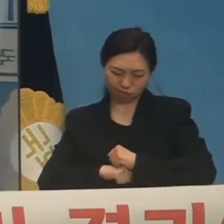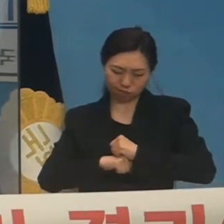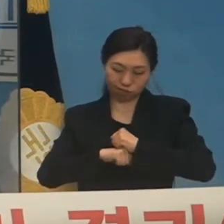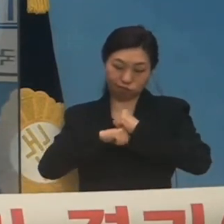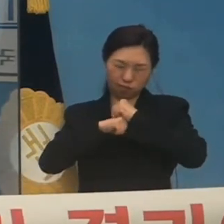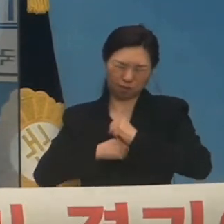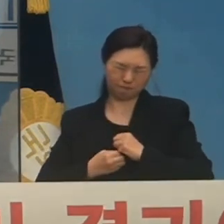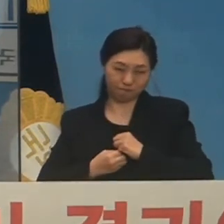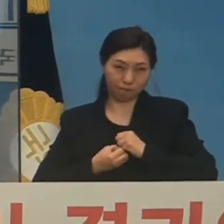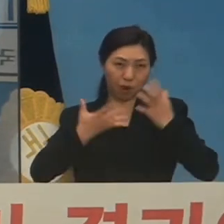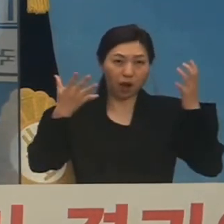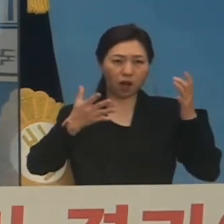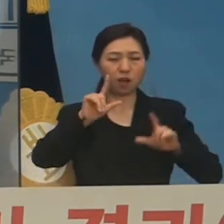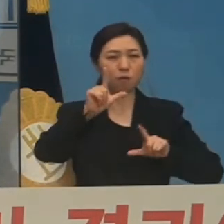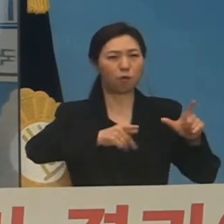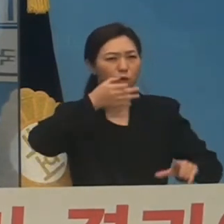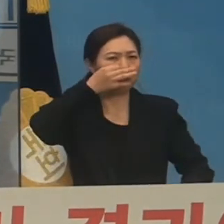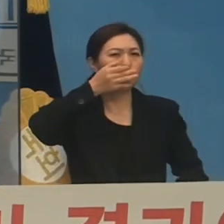저항을 보게 될 것이라